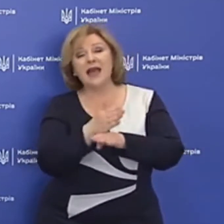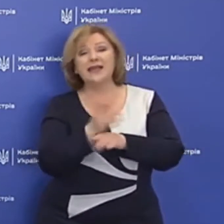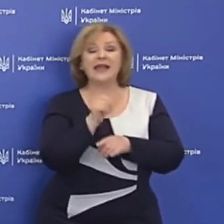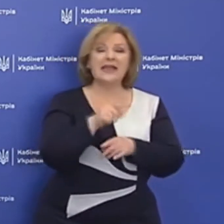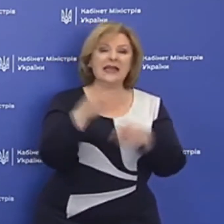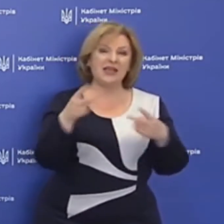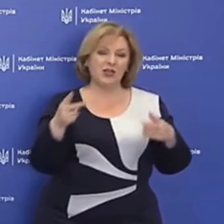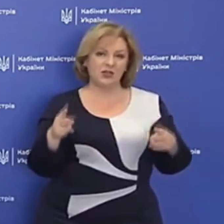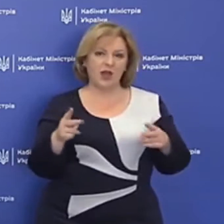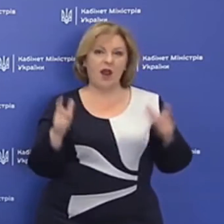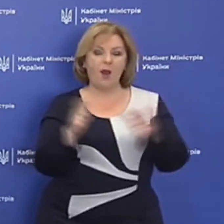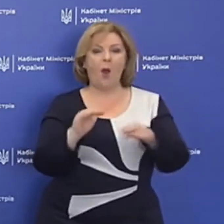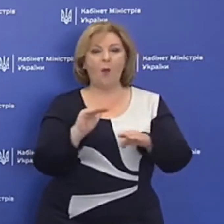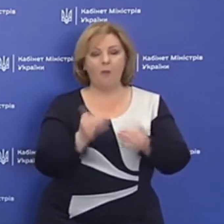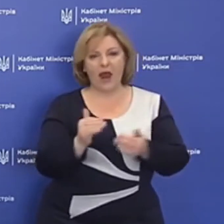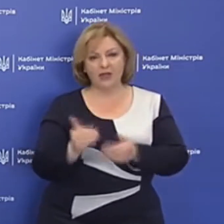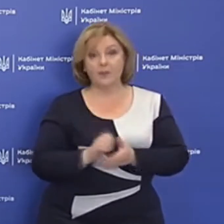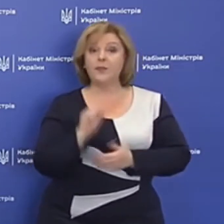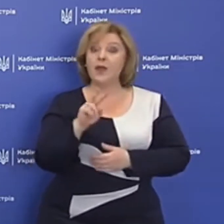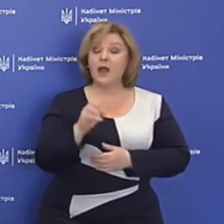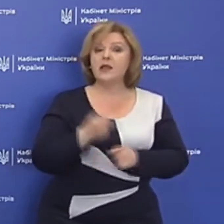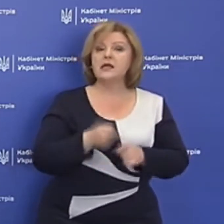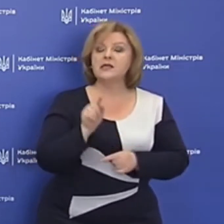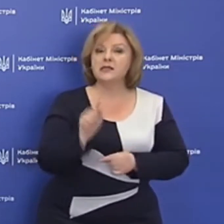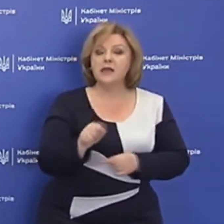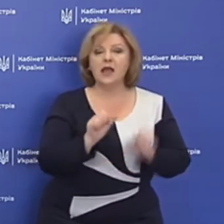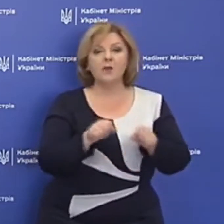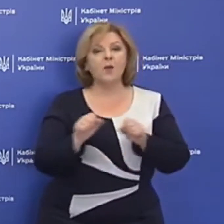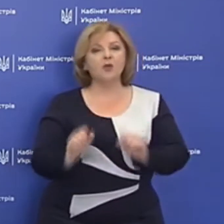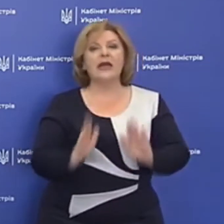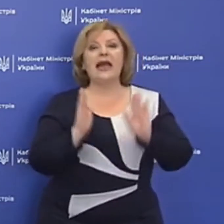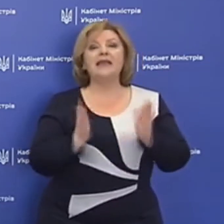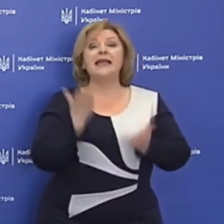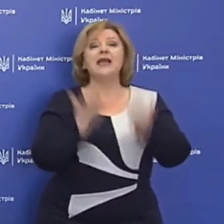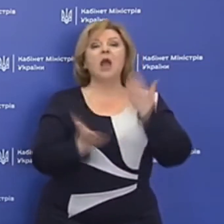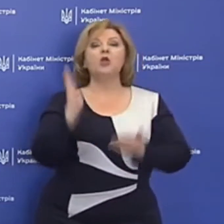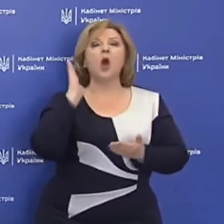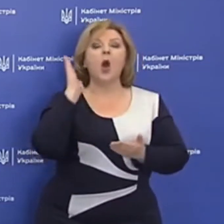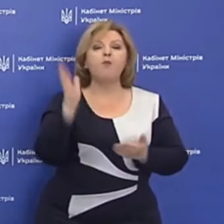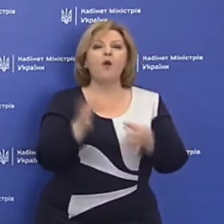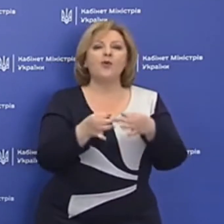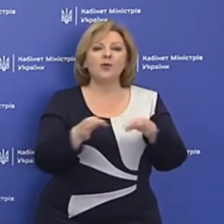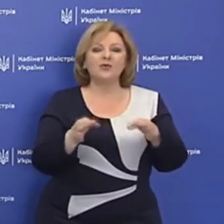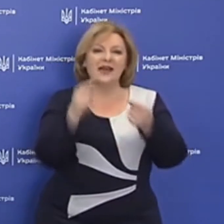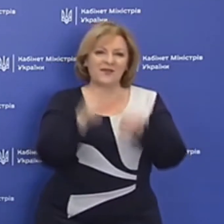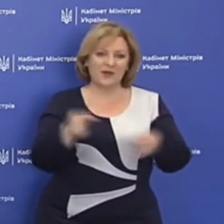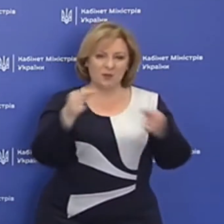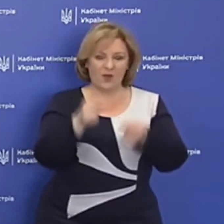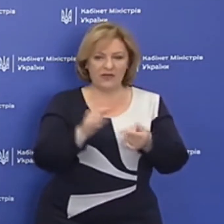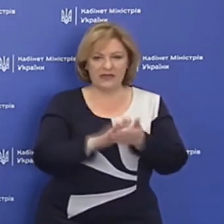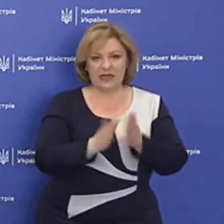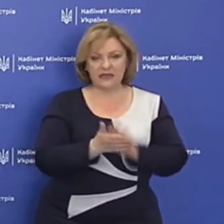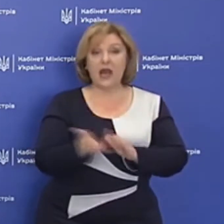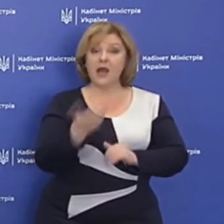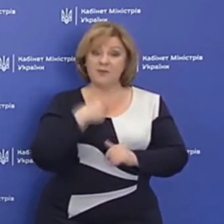інших обмежень. Але це можливо тільки, якщо буде дозволяти відповідна ситуація.